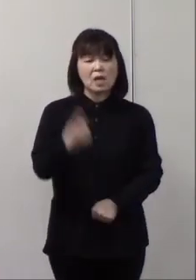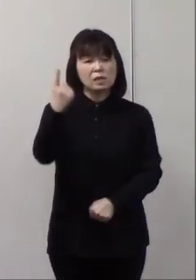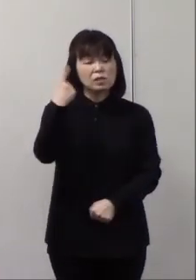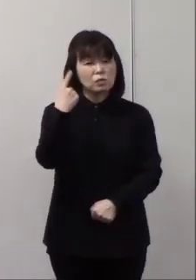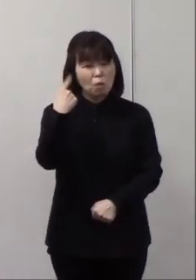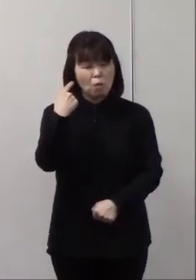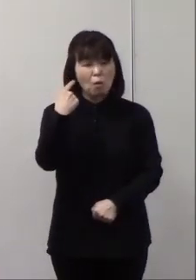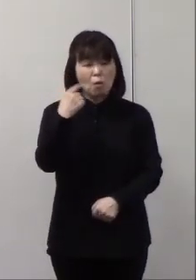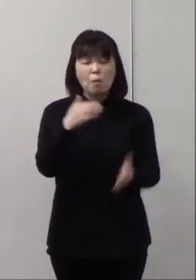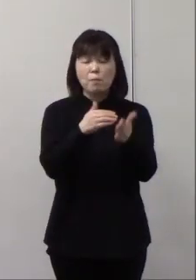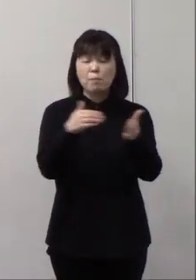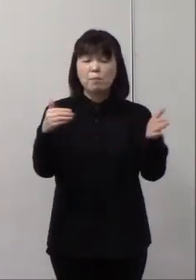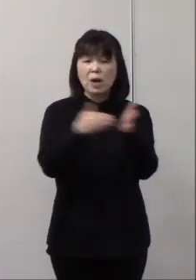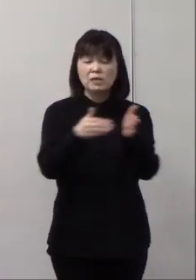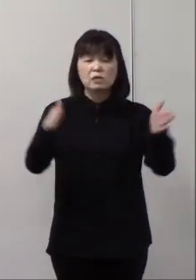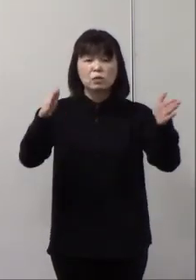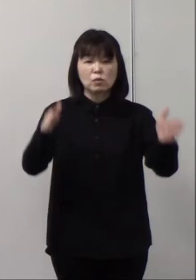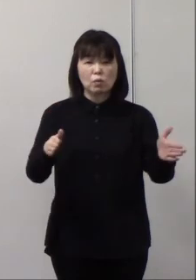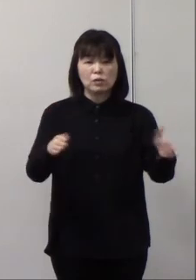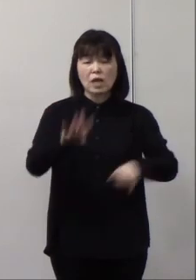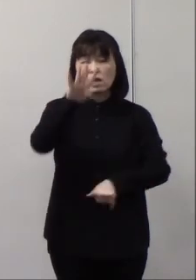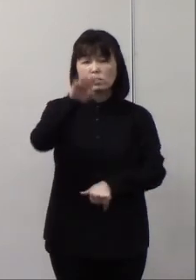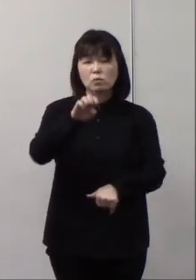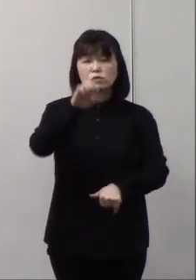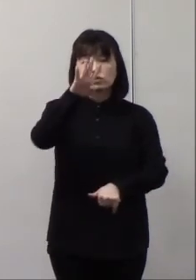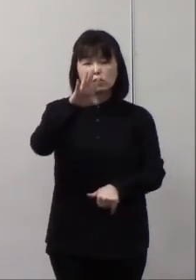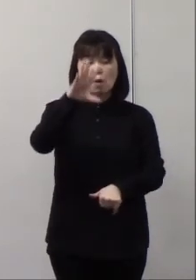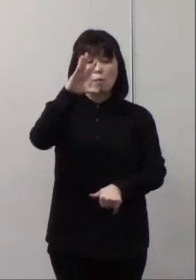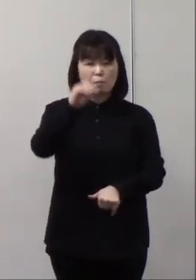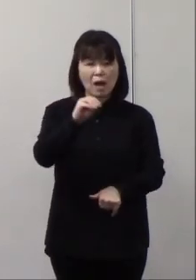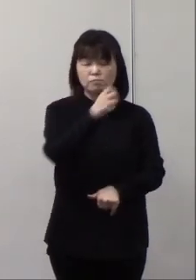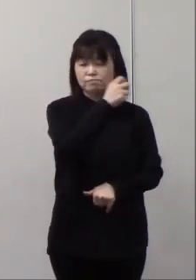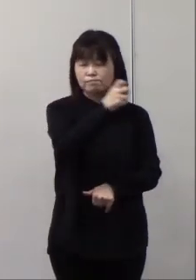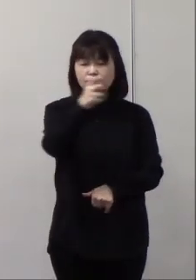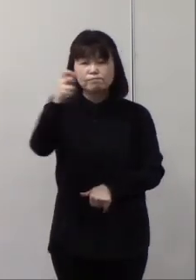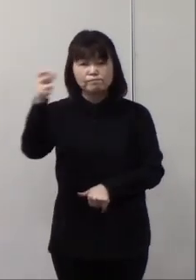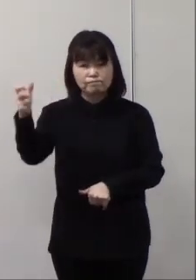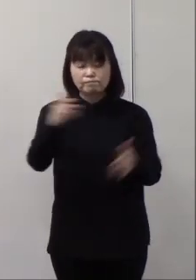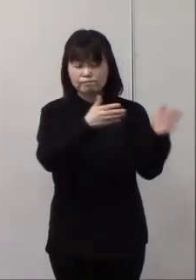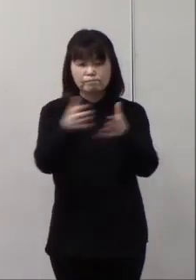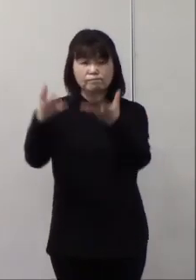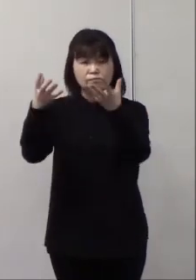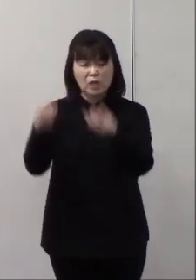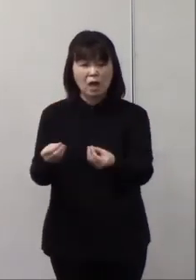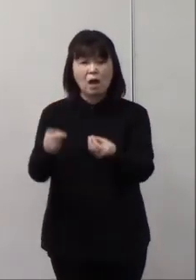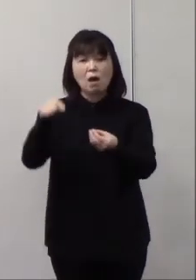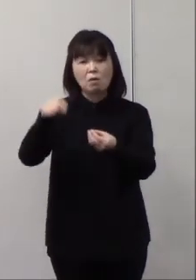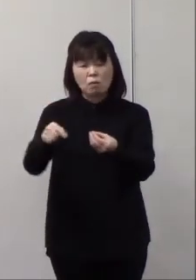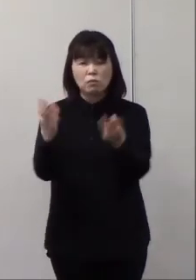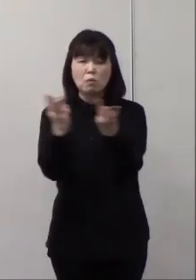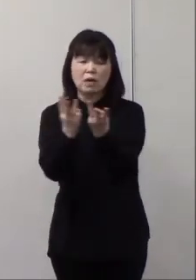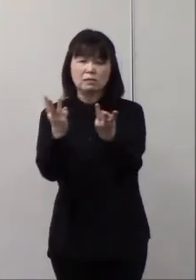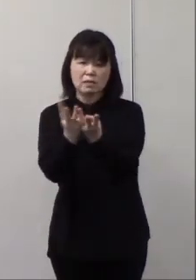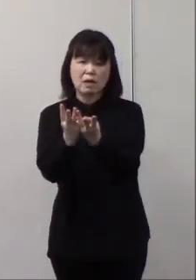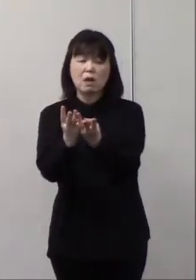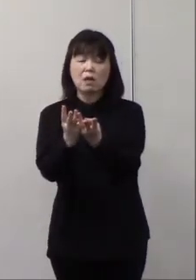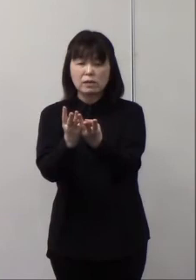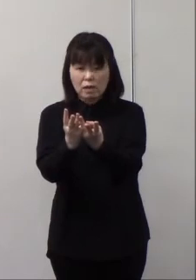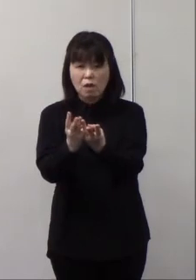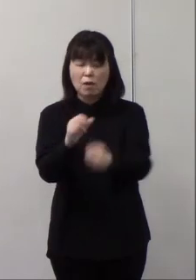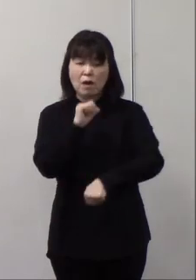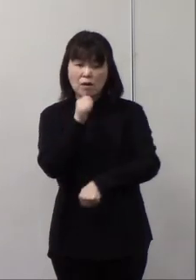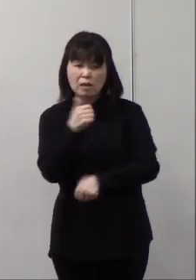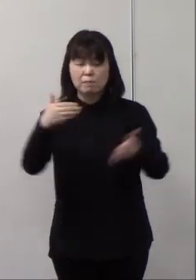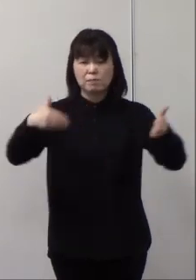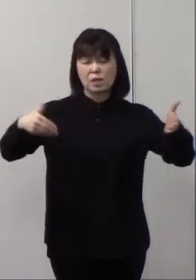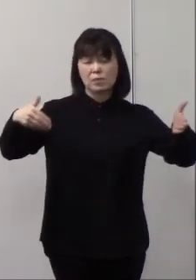分ですか、まあ、それでは到底そのこれからのワクチン接種に対応できないというところでございま